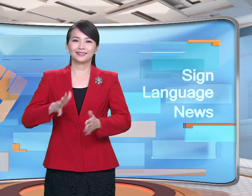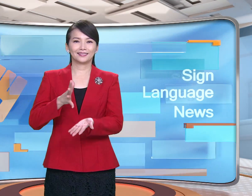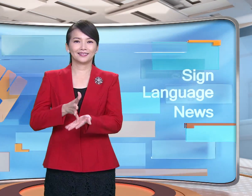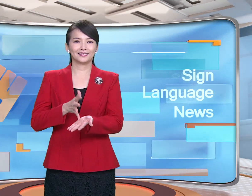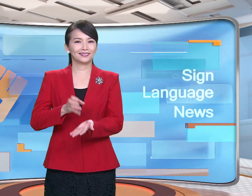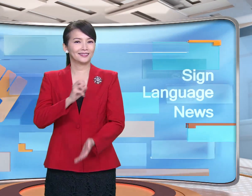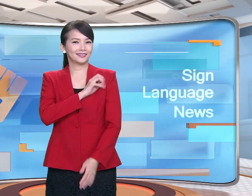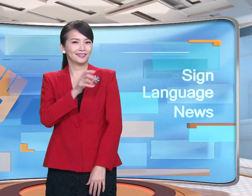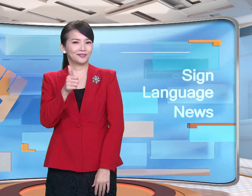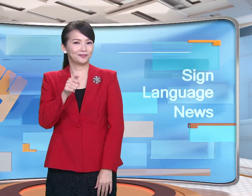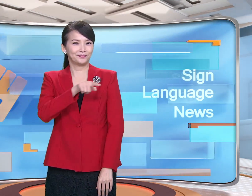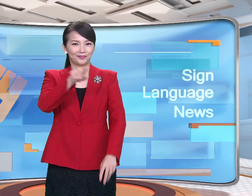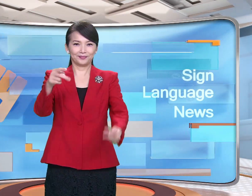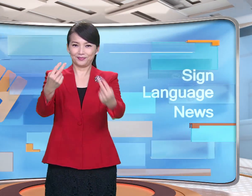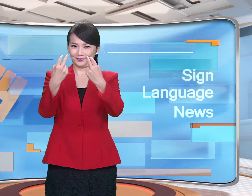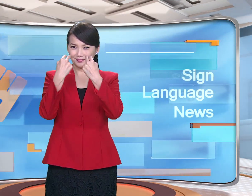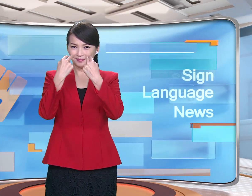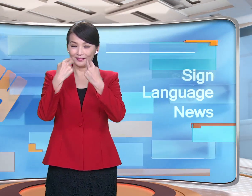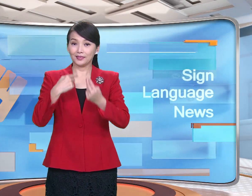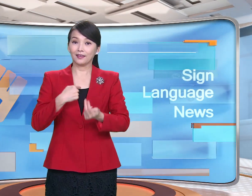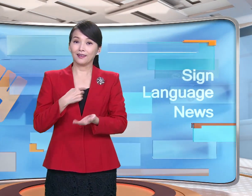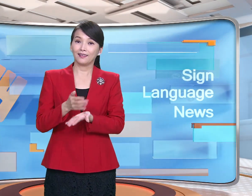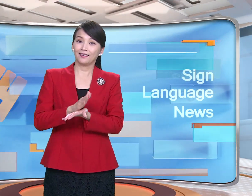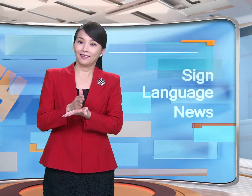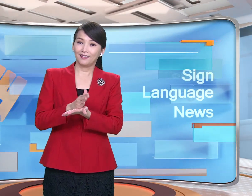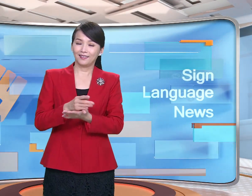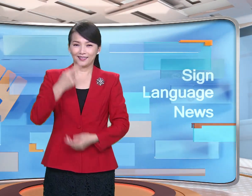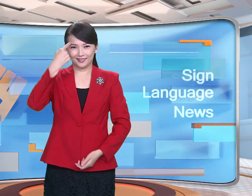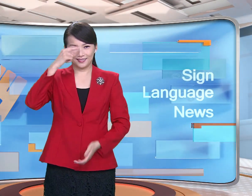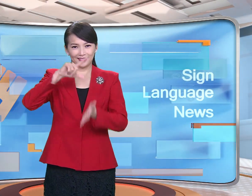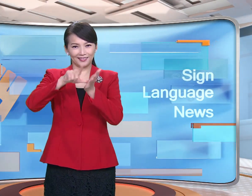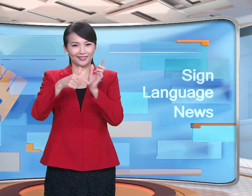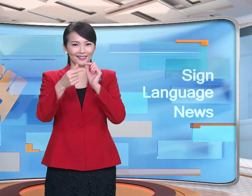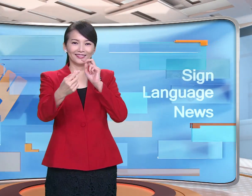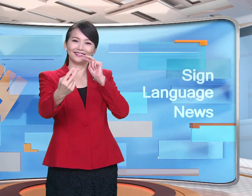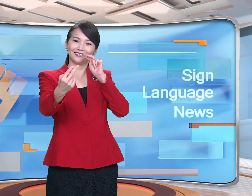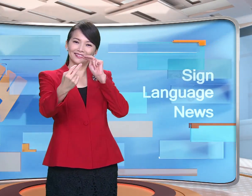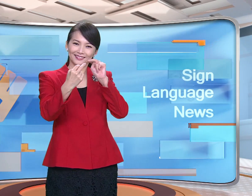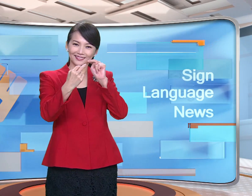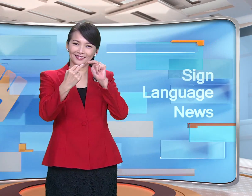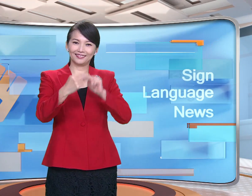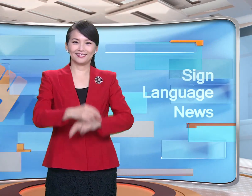感谢您收看这一节的公视手语新闻，我是王小舒，明天同一时间再会。